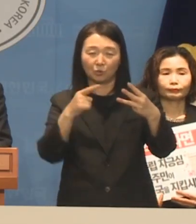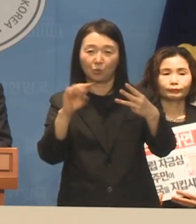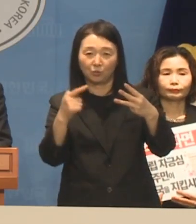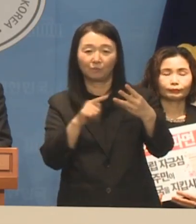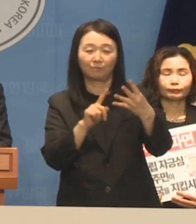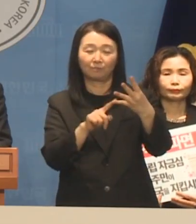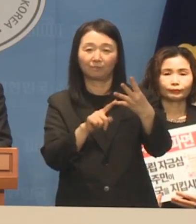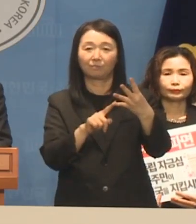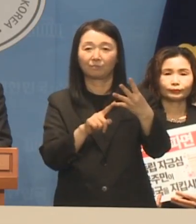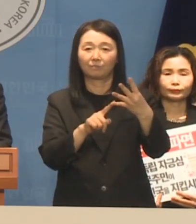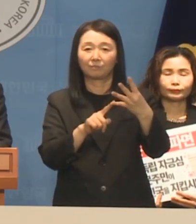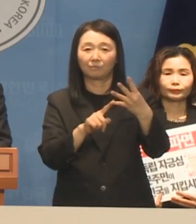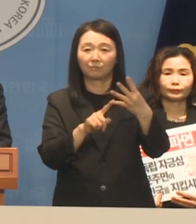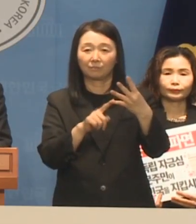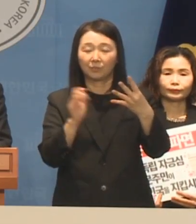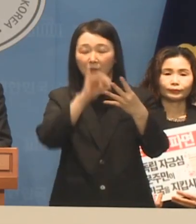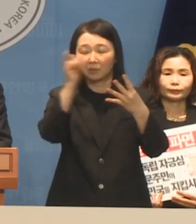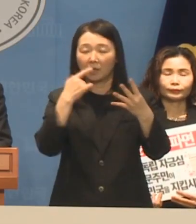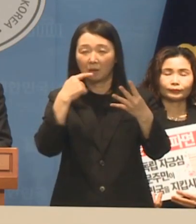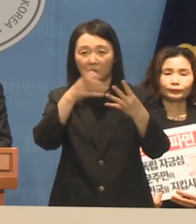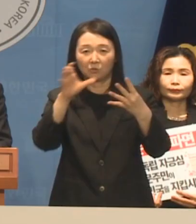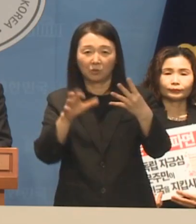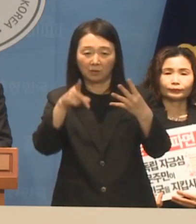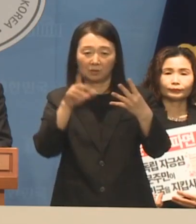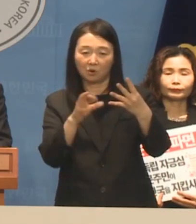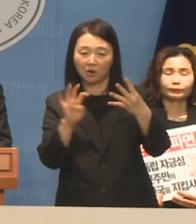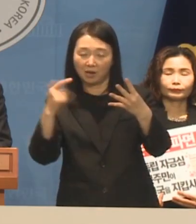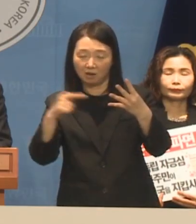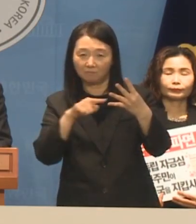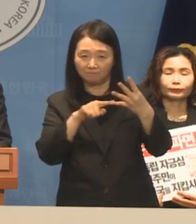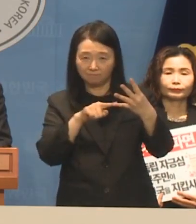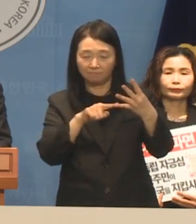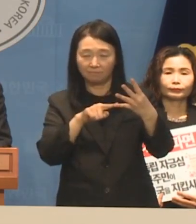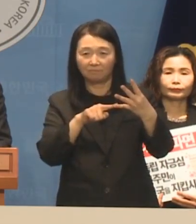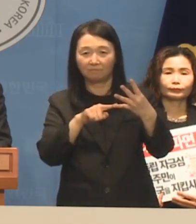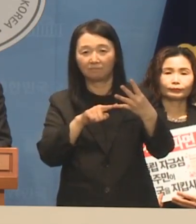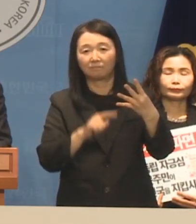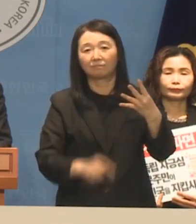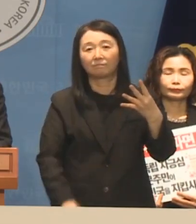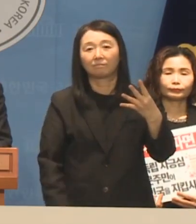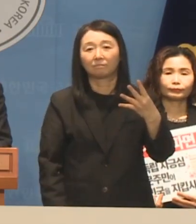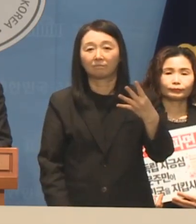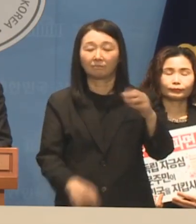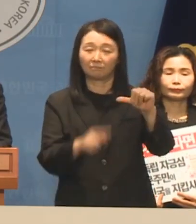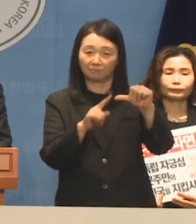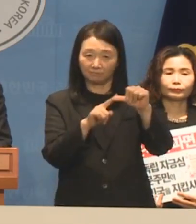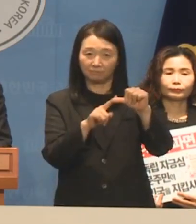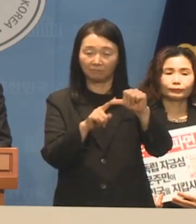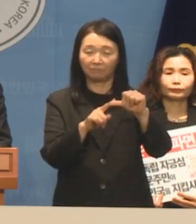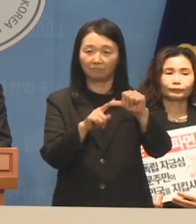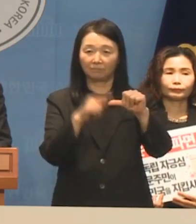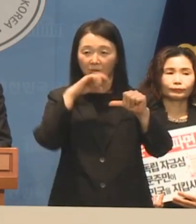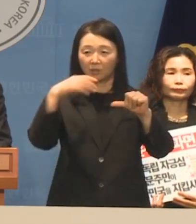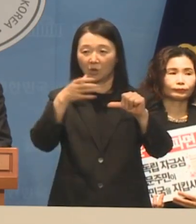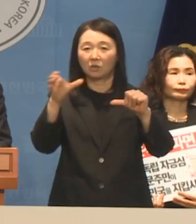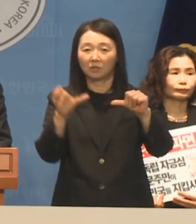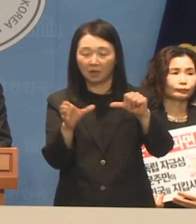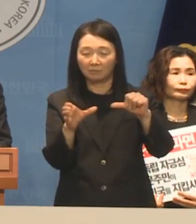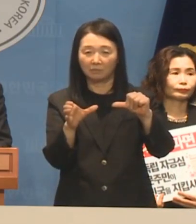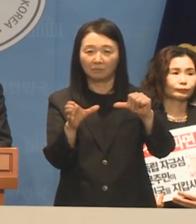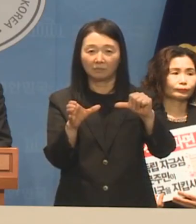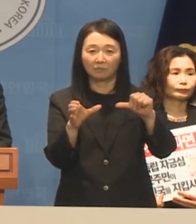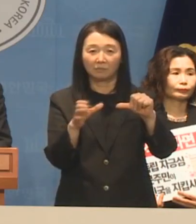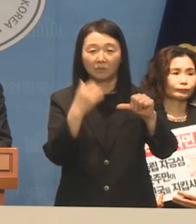대표님, 네 번째 발언은 사회민주당 정혜연 서울시당 위원장님, 마지막 발언은 정의당 정재민